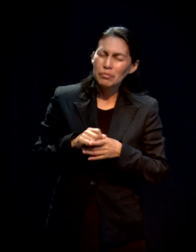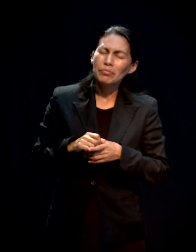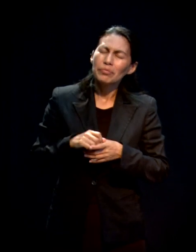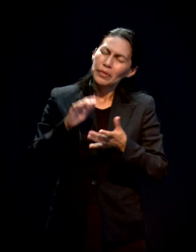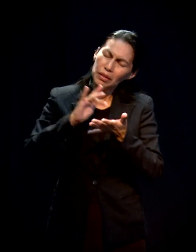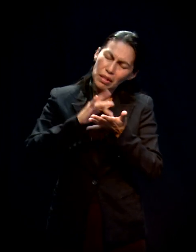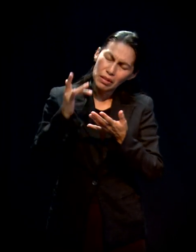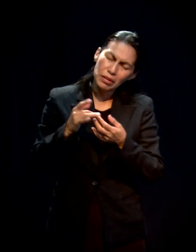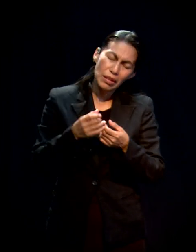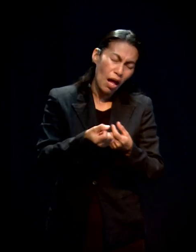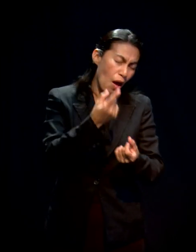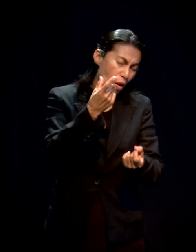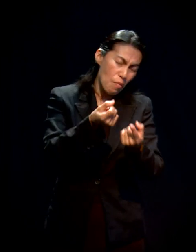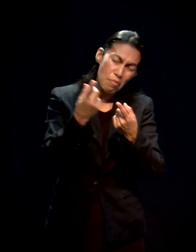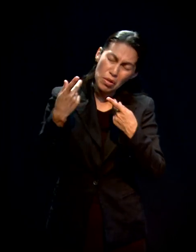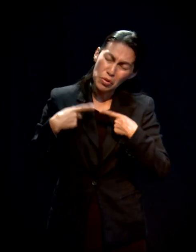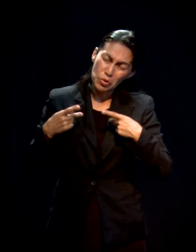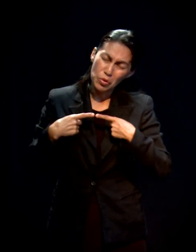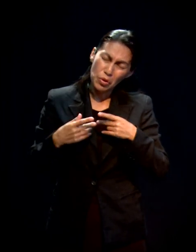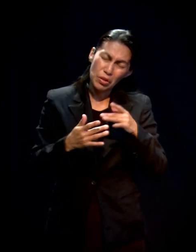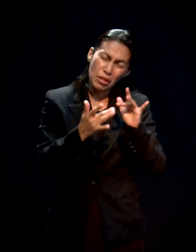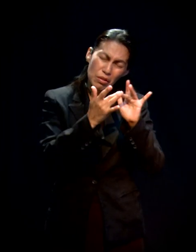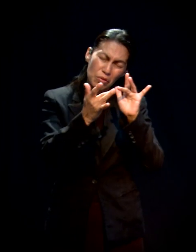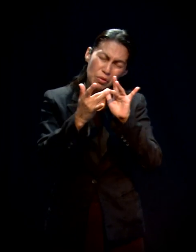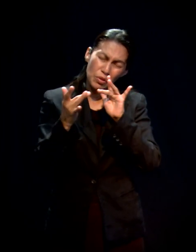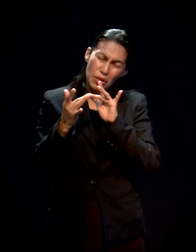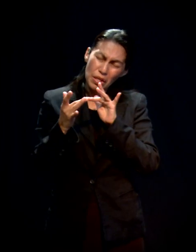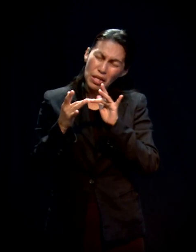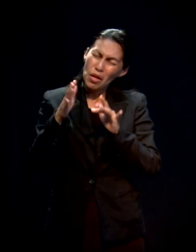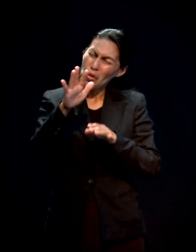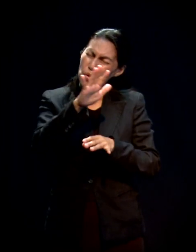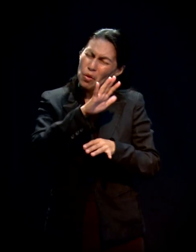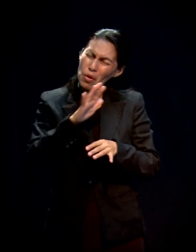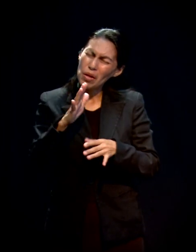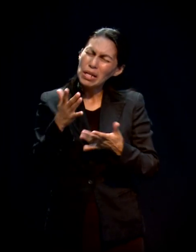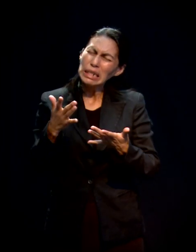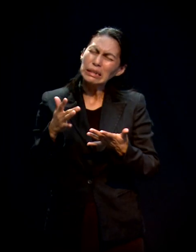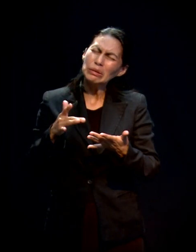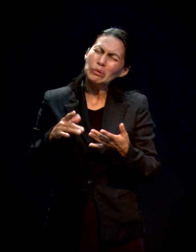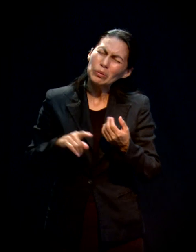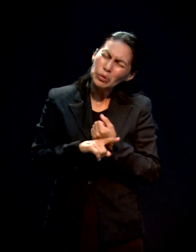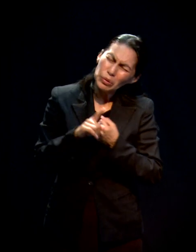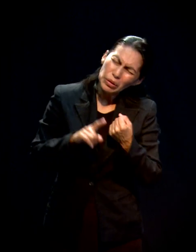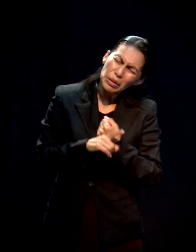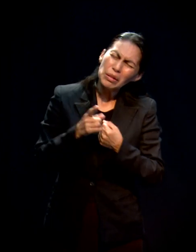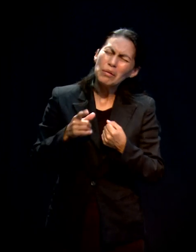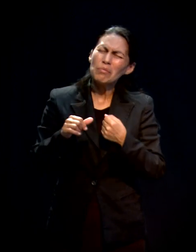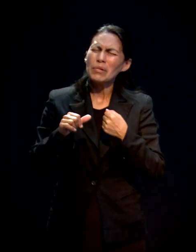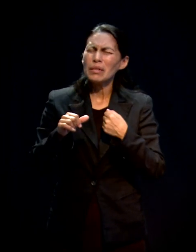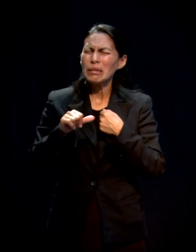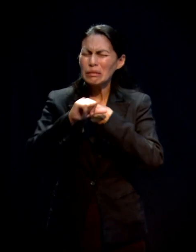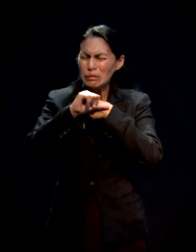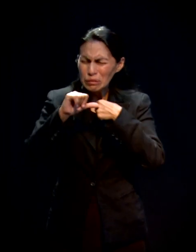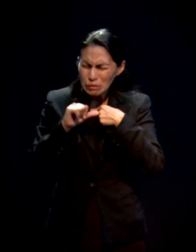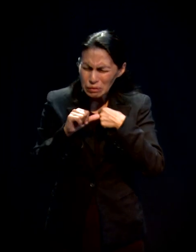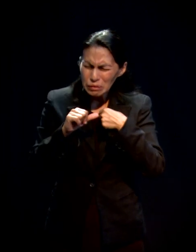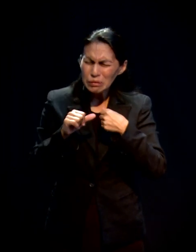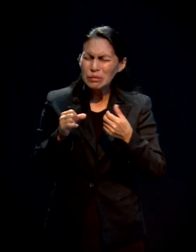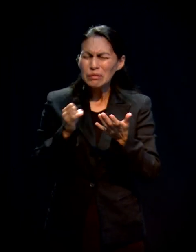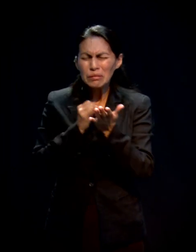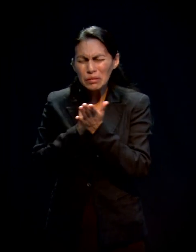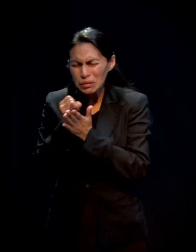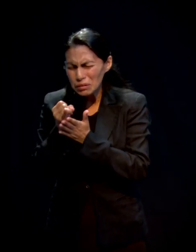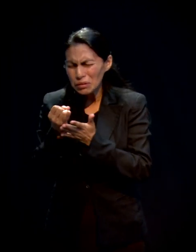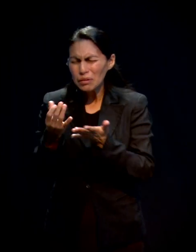transmisión cuida a los familiares que están a punto de ser operados que pueden tomar una